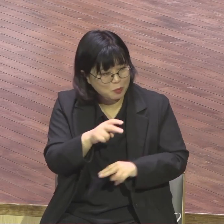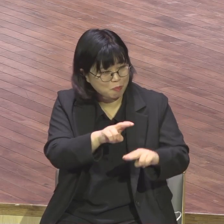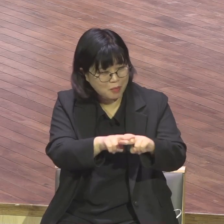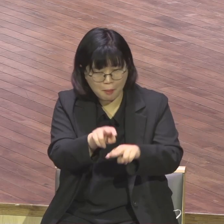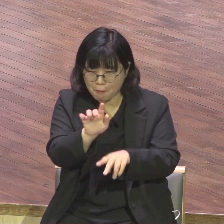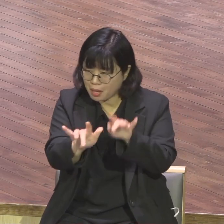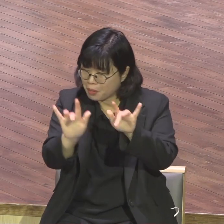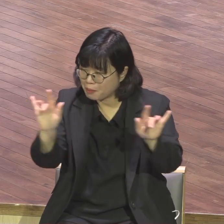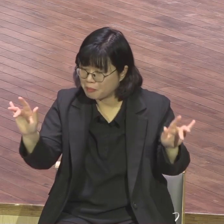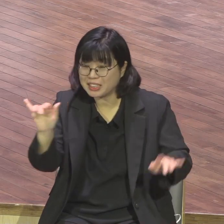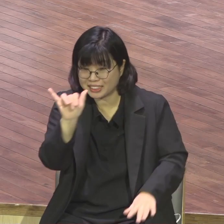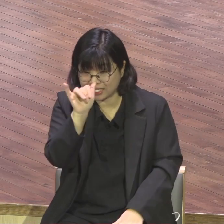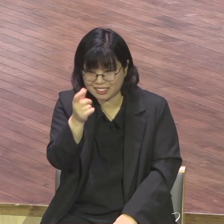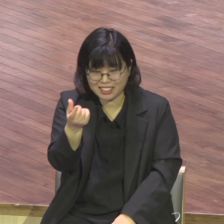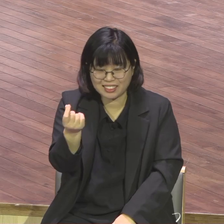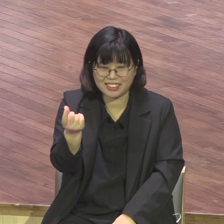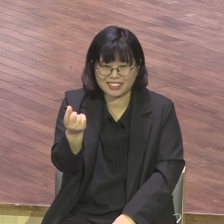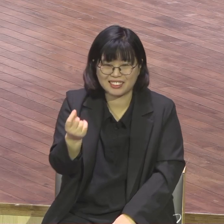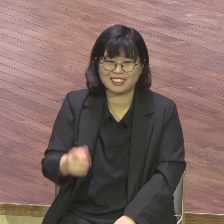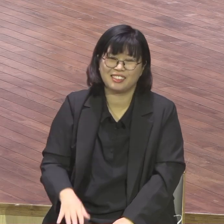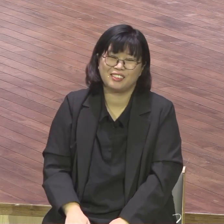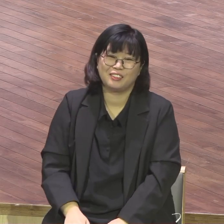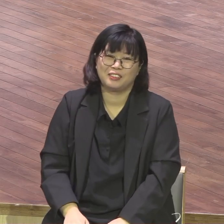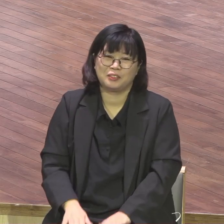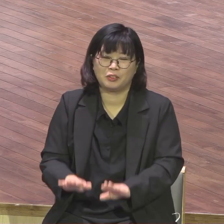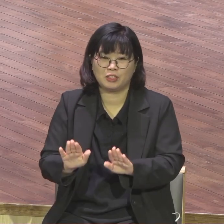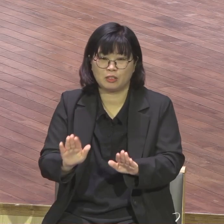팬데믹으로 인해서 3년 만에 그렇게